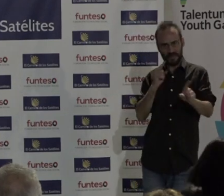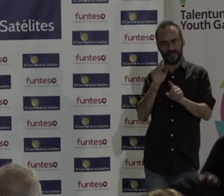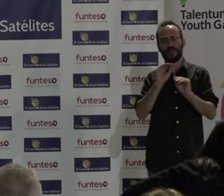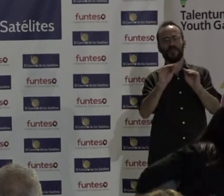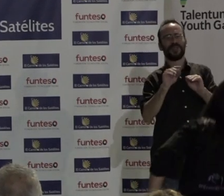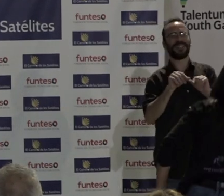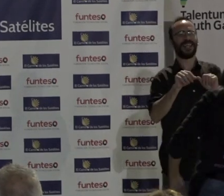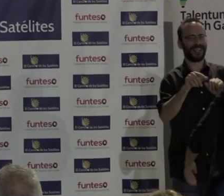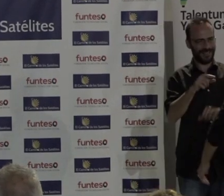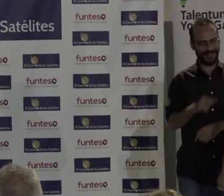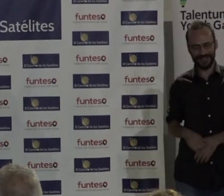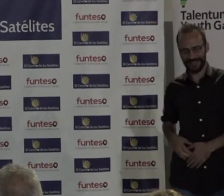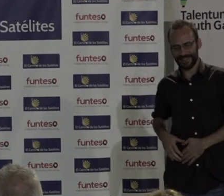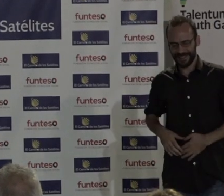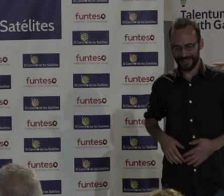Porto Maris,